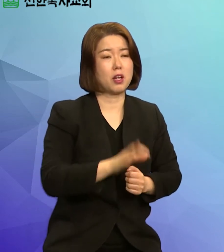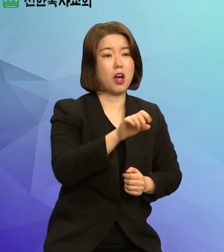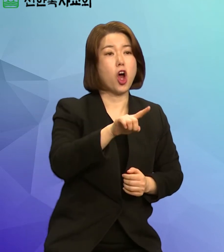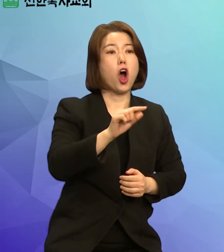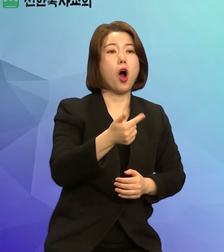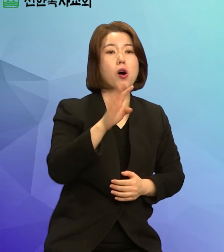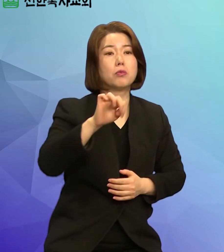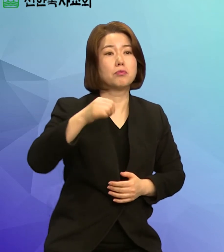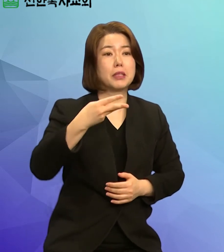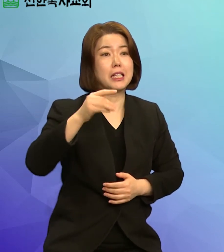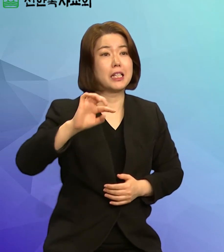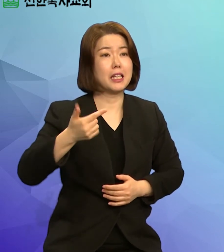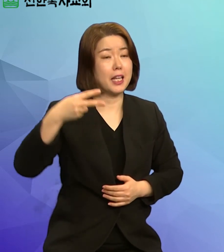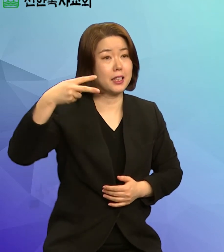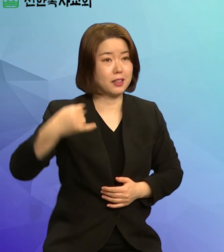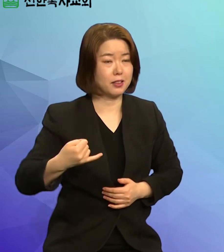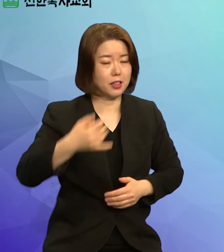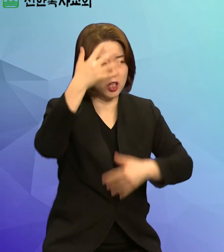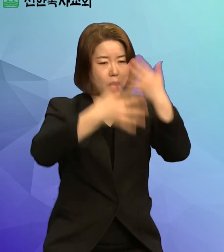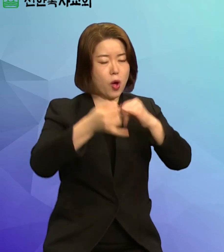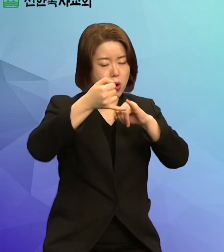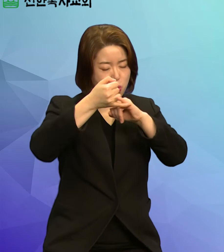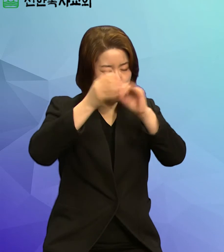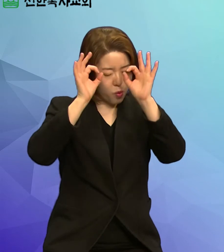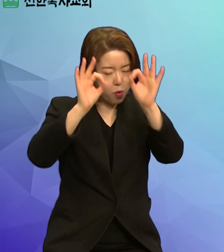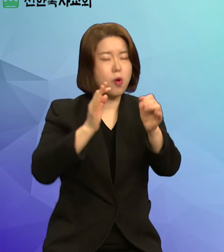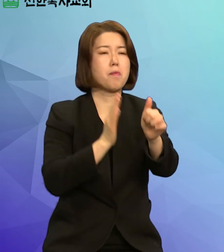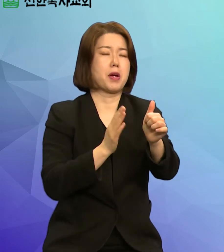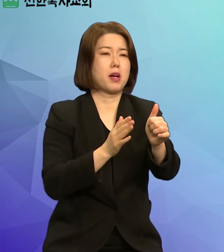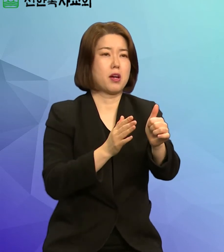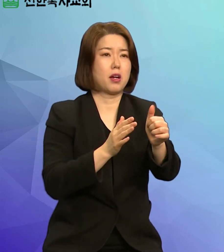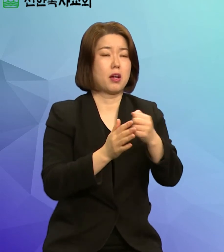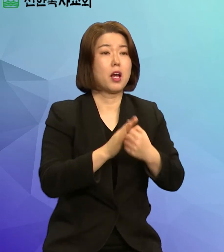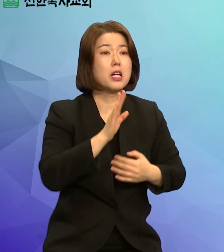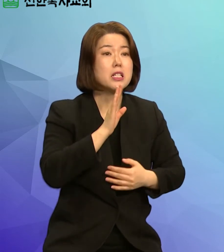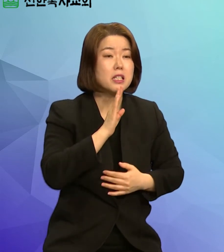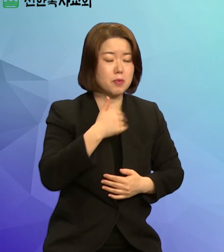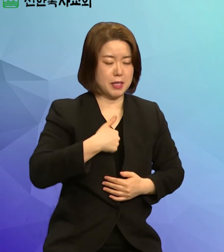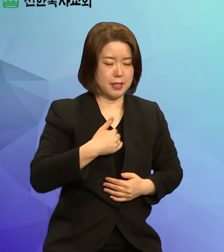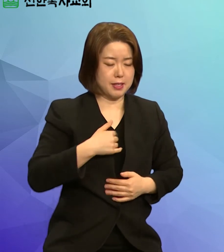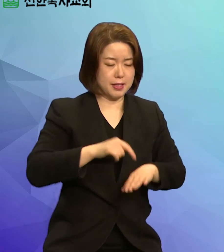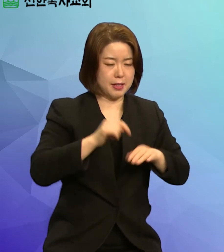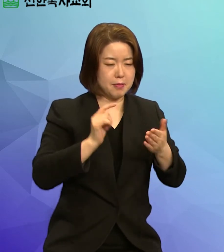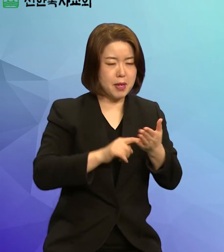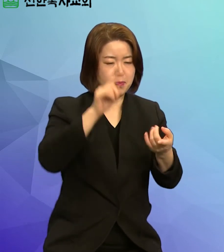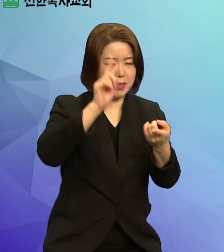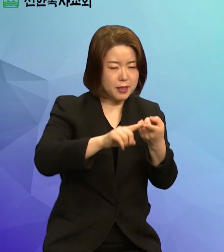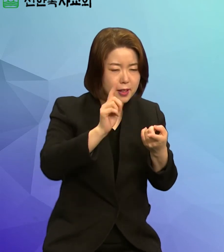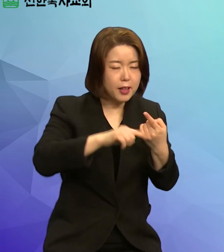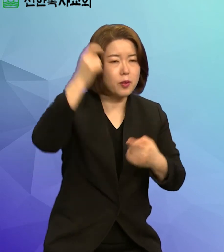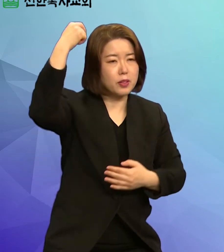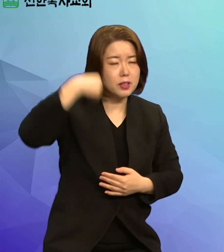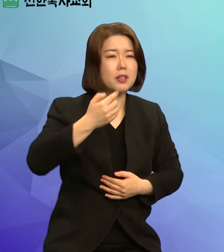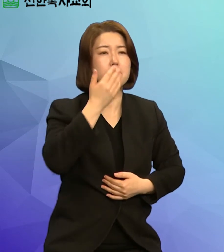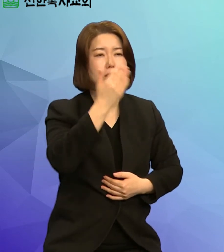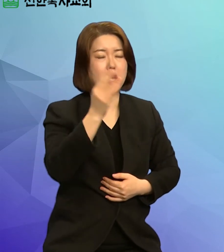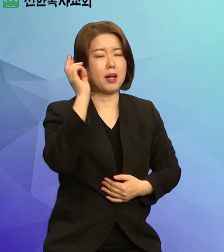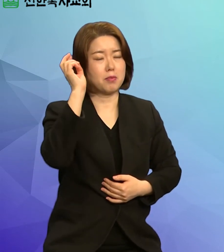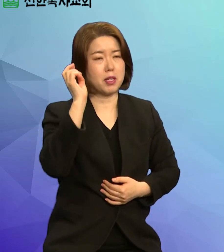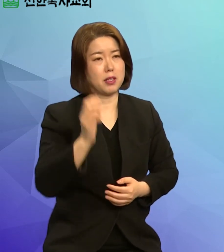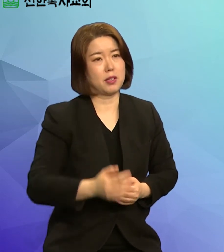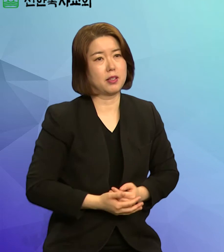언플랜드라고 하는 이 영화를 꼭 보시기 바랍니다. 그러면 아마 지금 제 심정을 그대로 느끼실 수 있으실 겁니다.